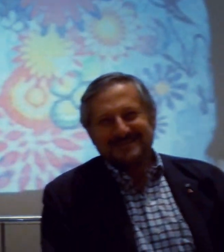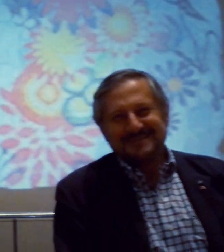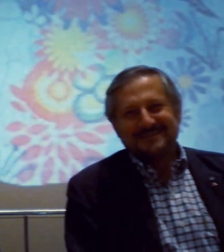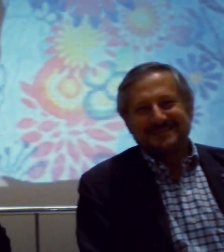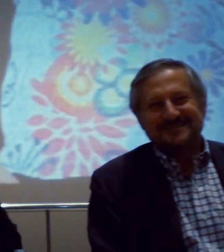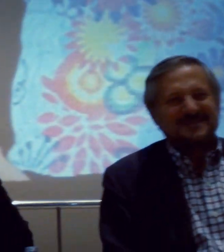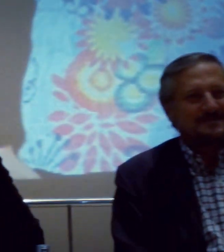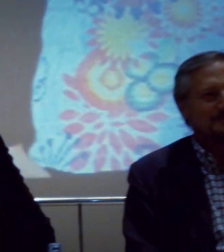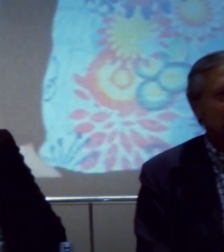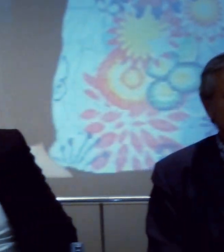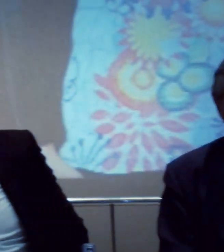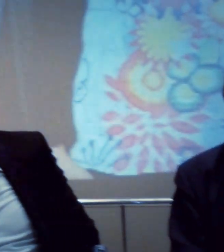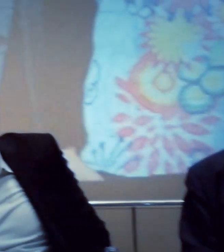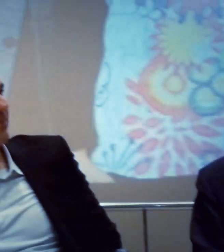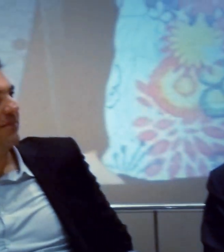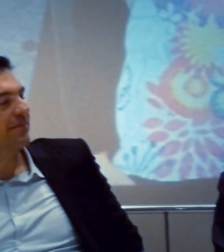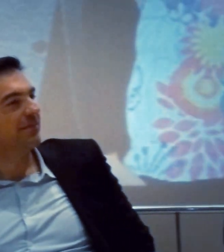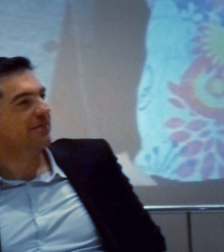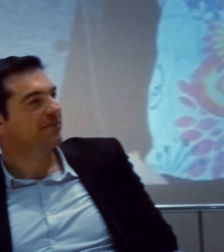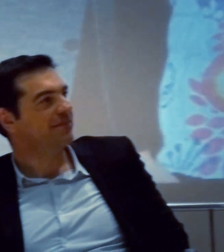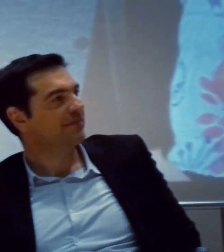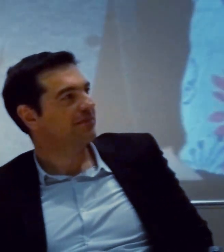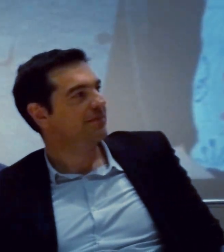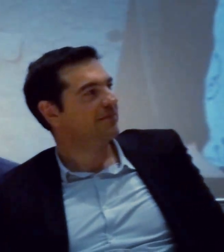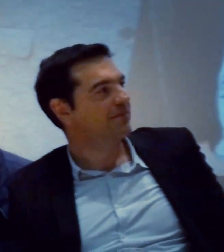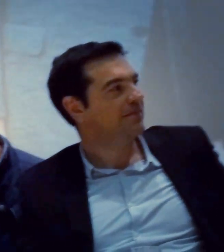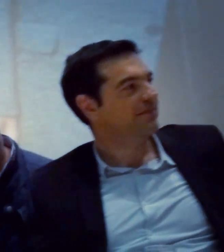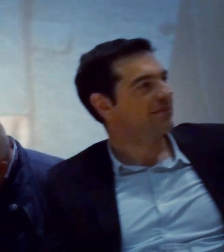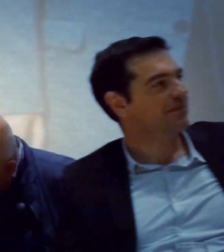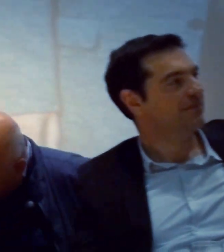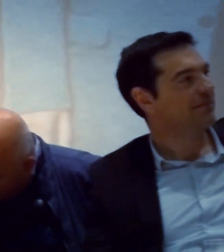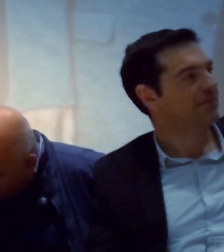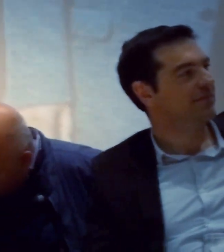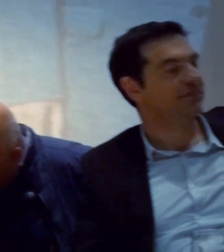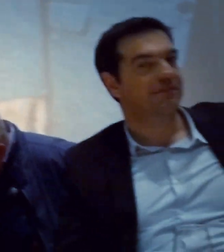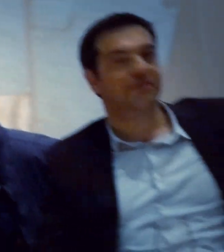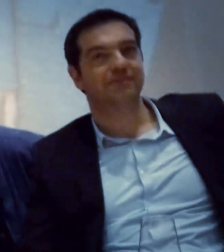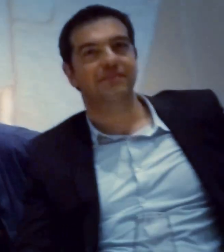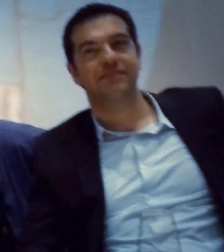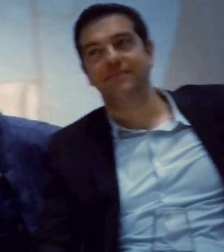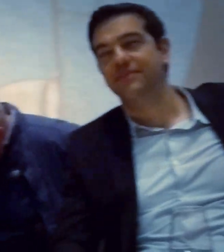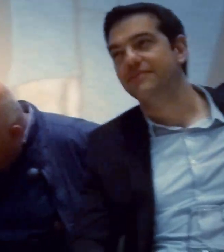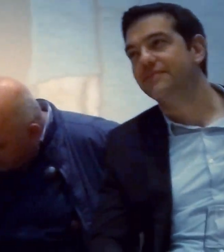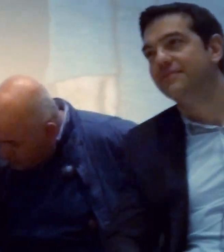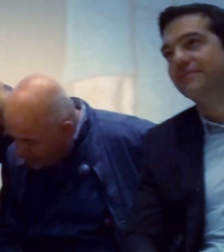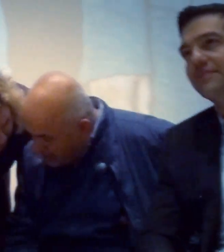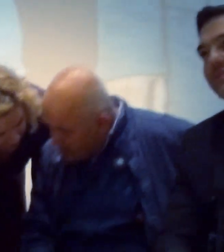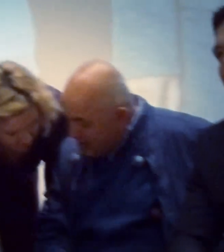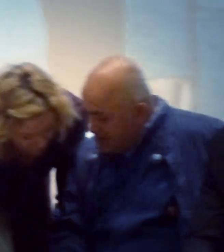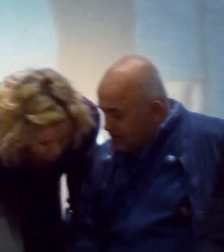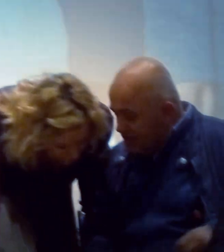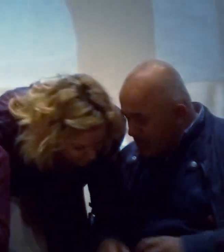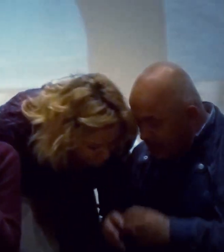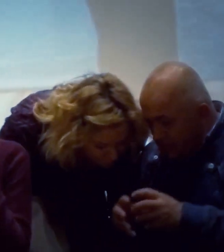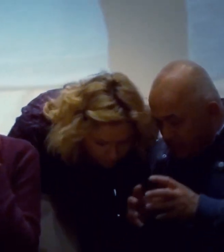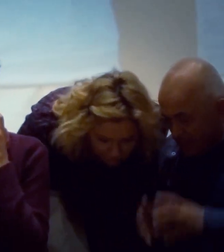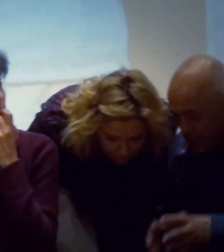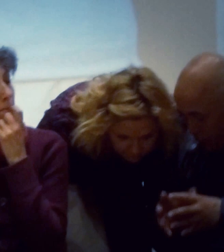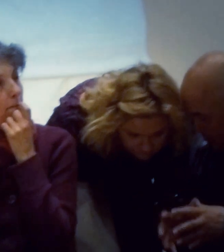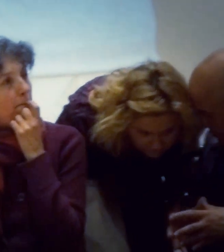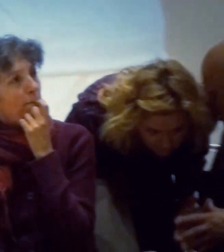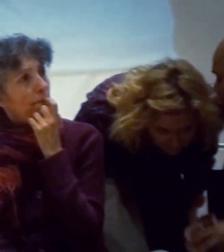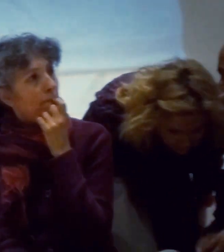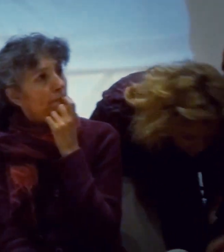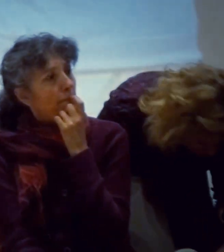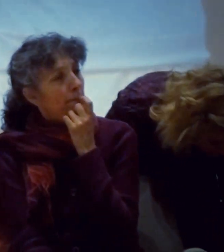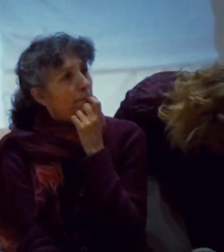Hoxe a nación galega, hoxe o povo galego están a ingresar na internacional dos